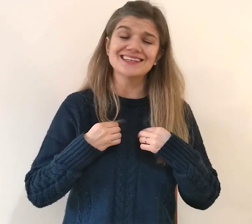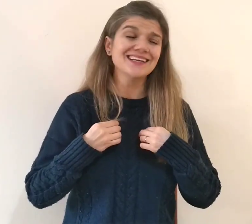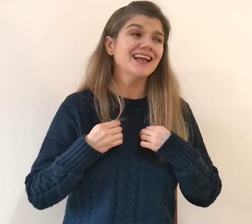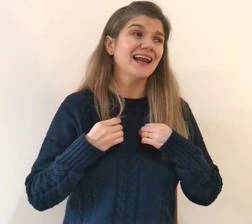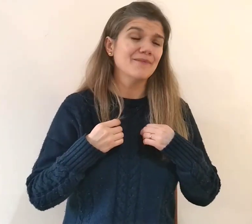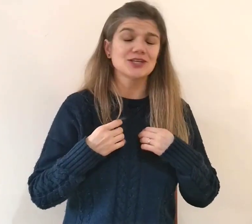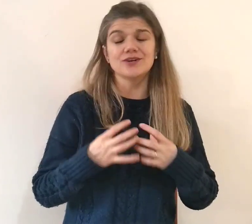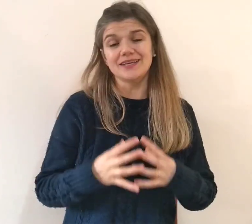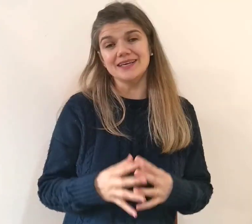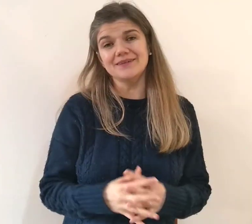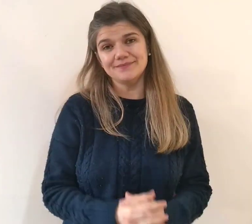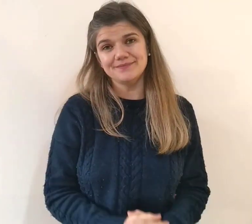hacen la mayoría.